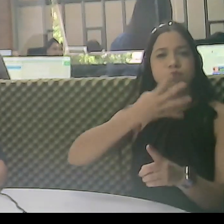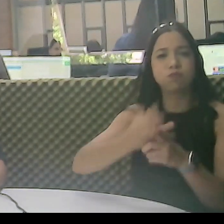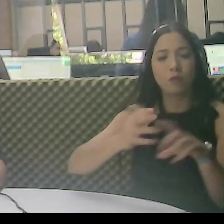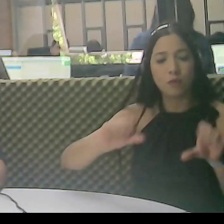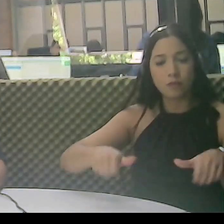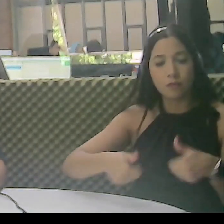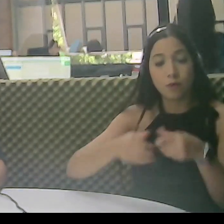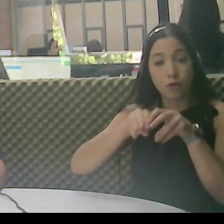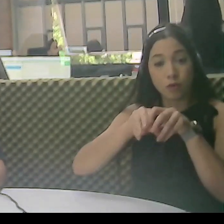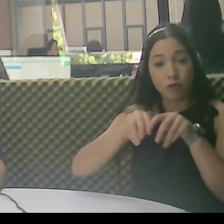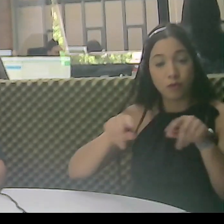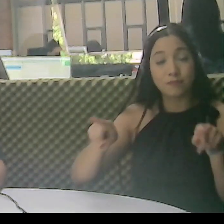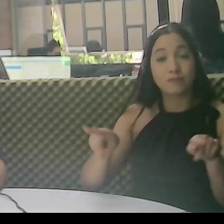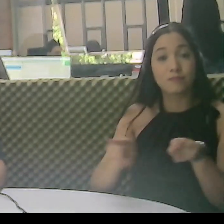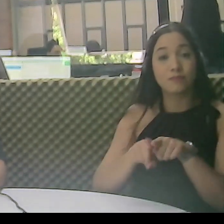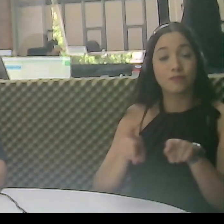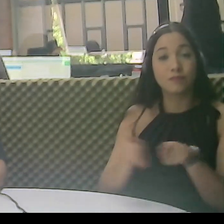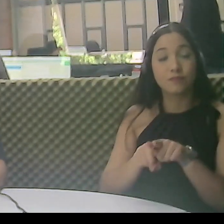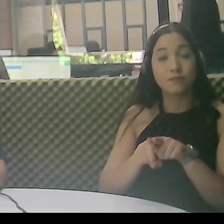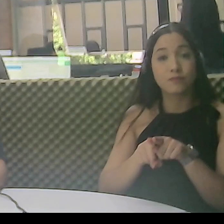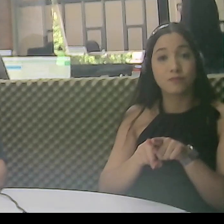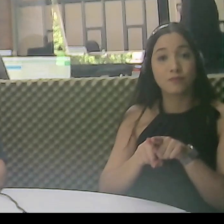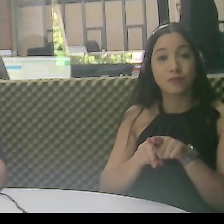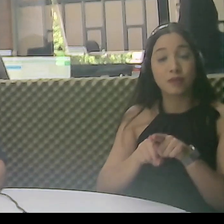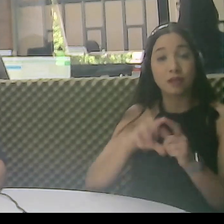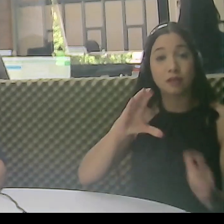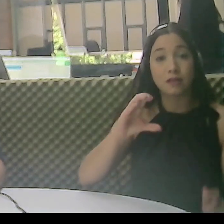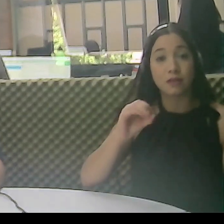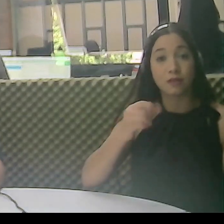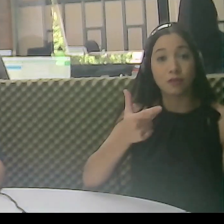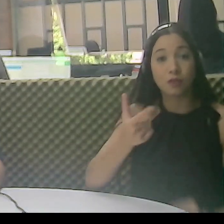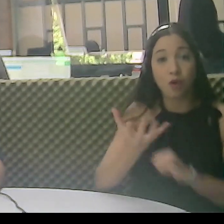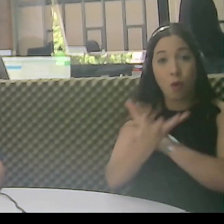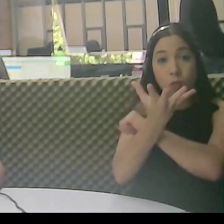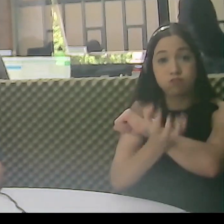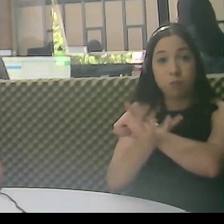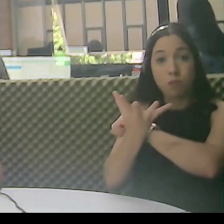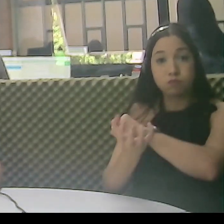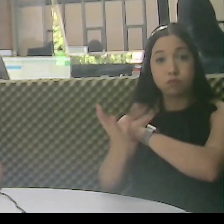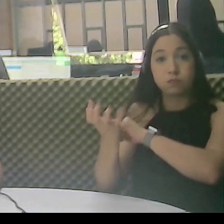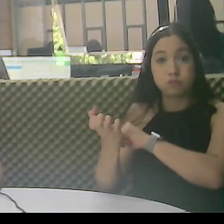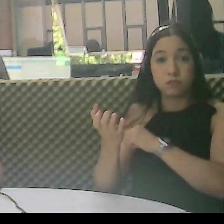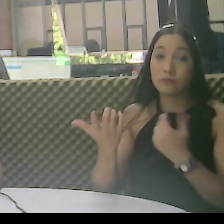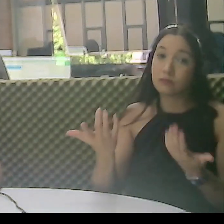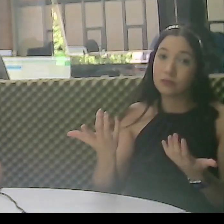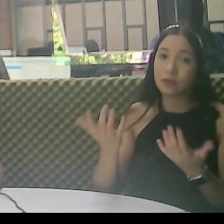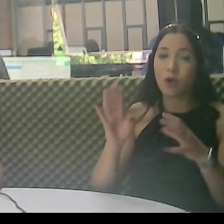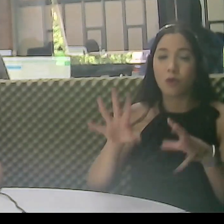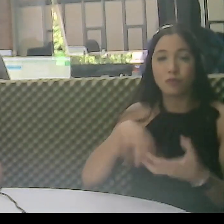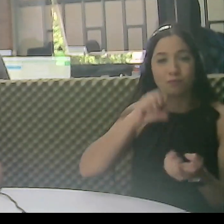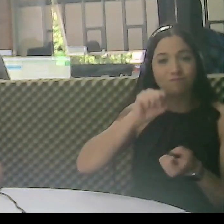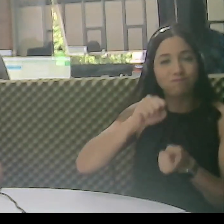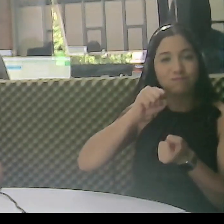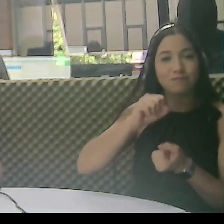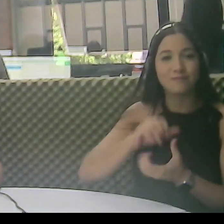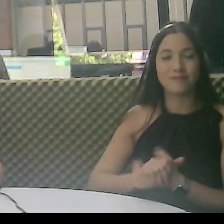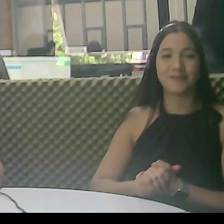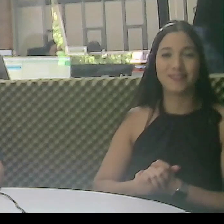solo, como ele também captura o carbono da atmosfera no solo. Então não existe nada mais sustentável do que